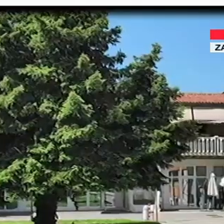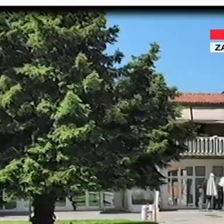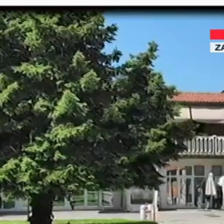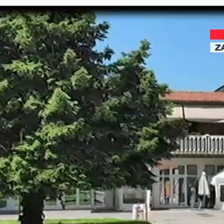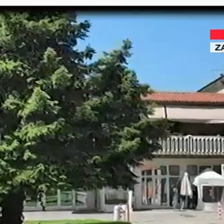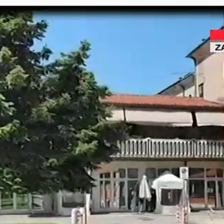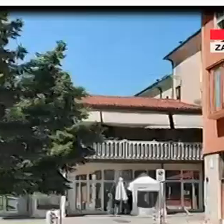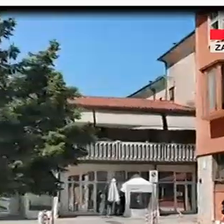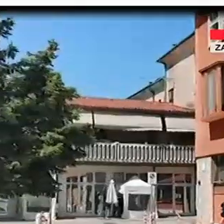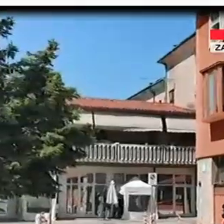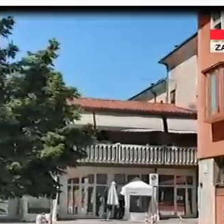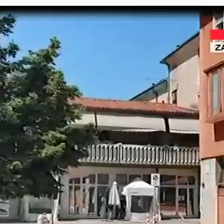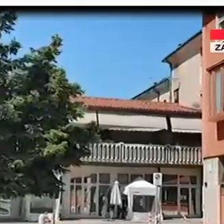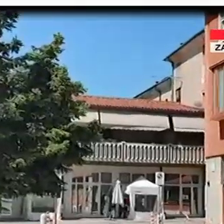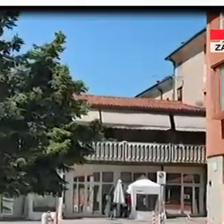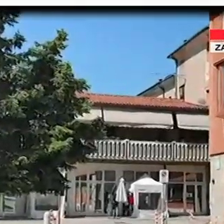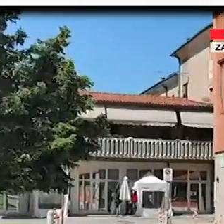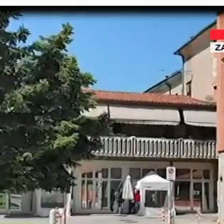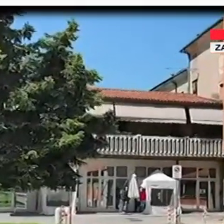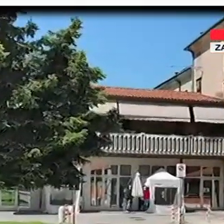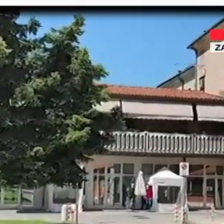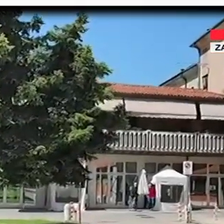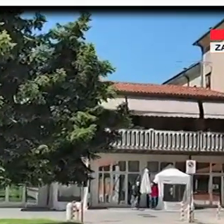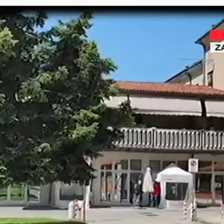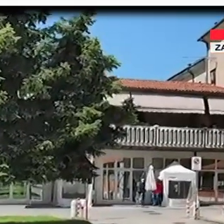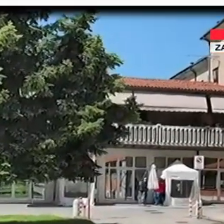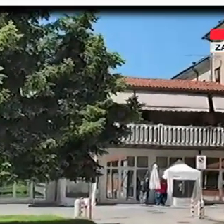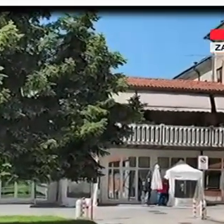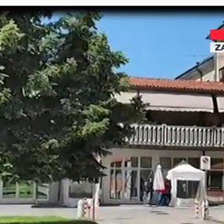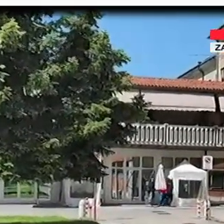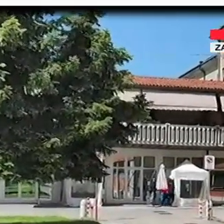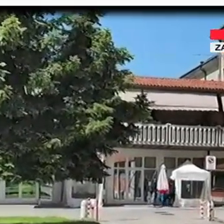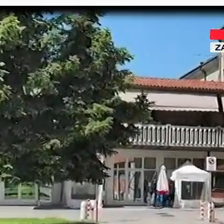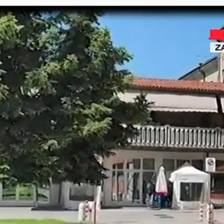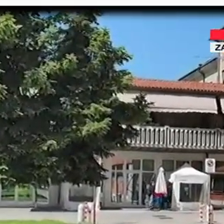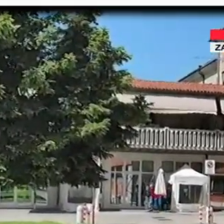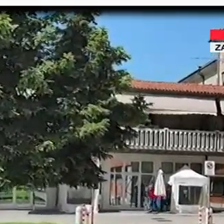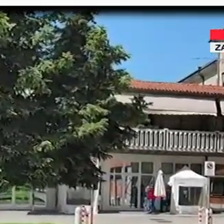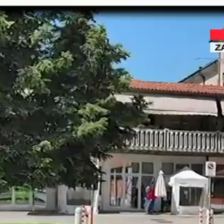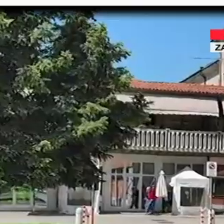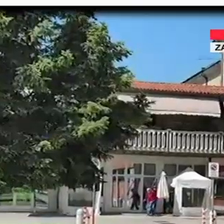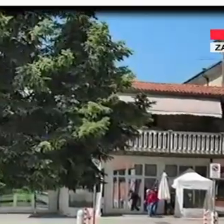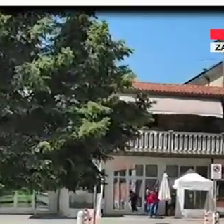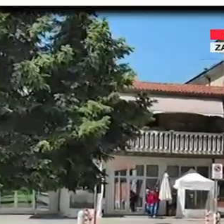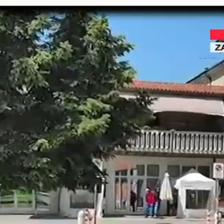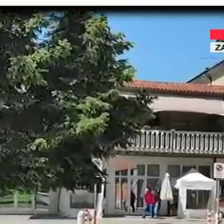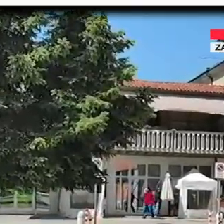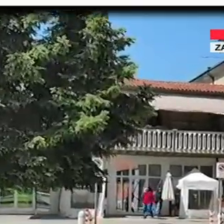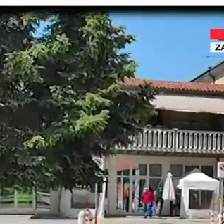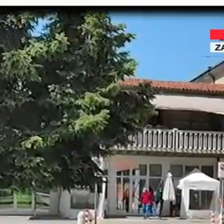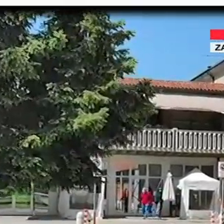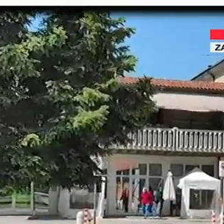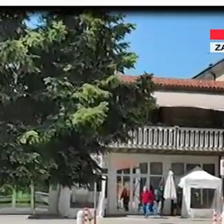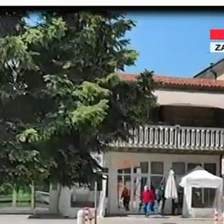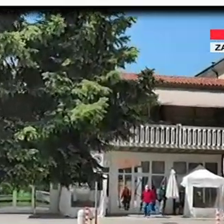concordate col comitato tecnico scientifico. Però di fatto diciamo non è proprio così, nel senso che c'è il via